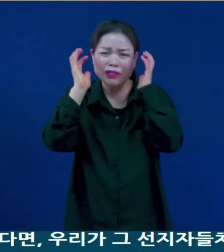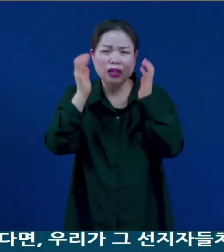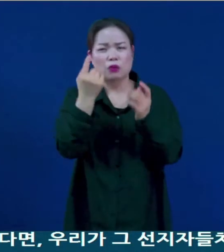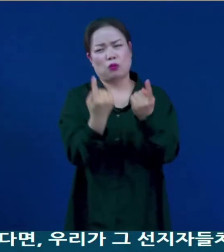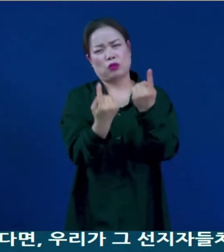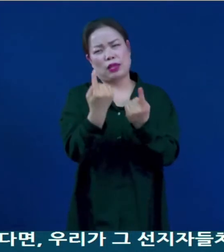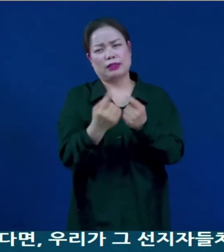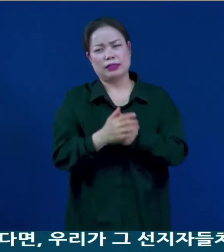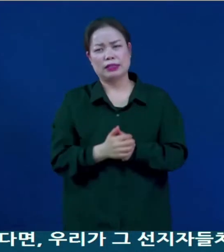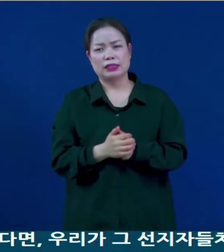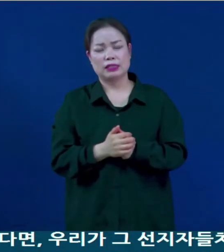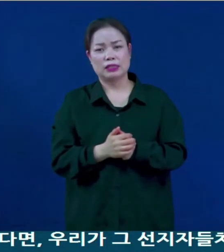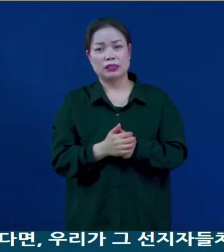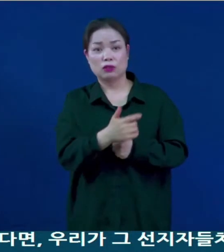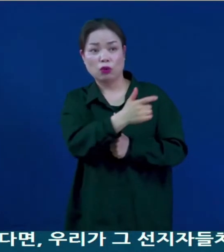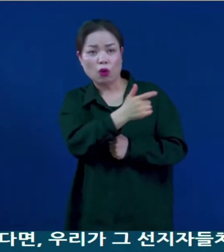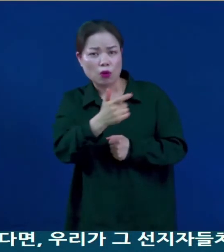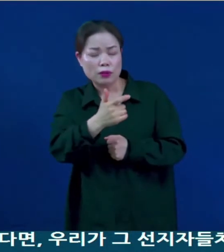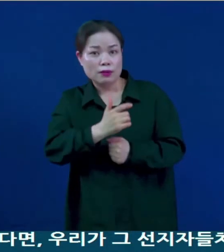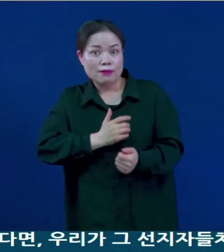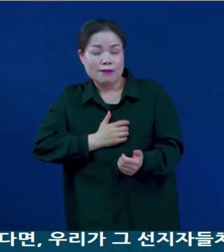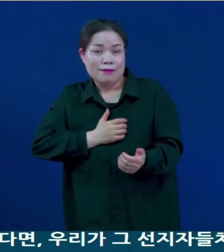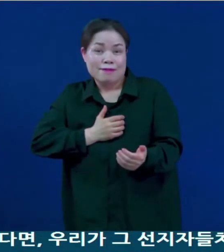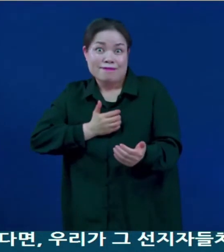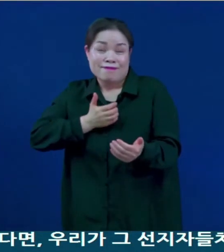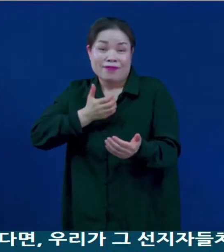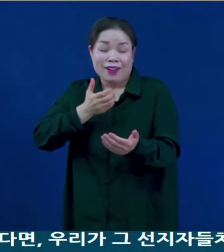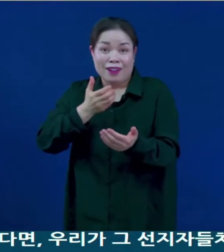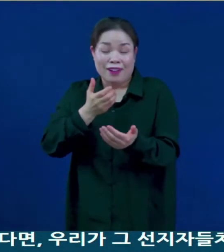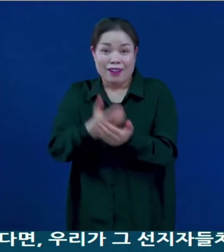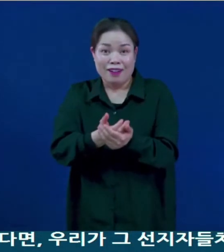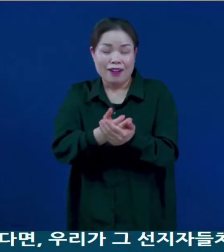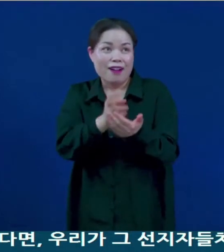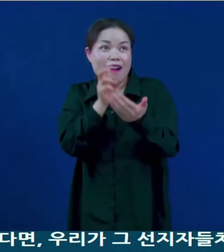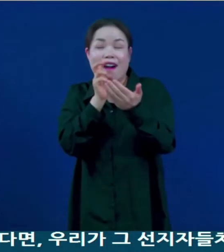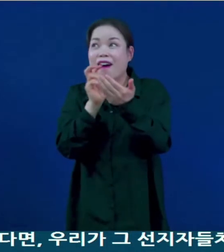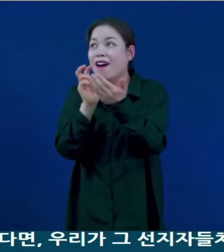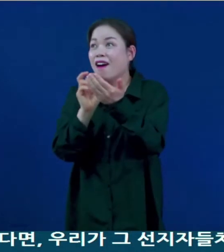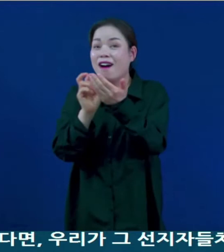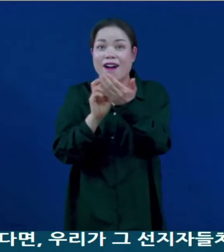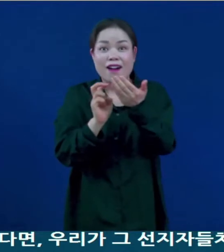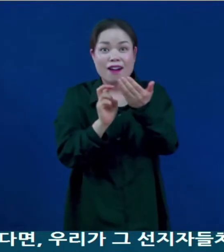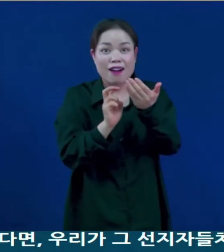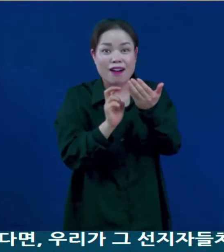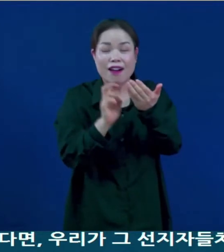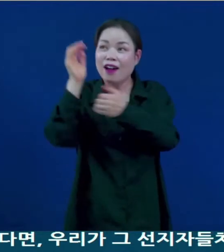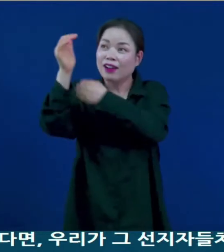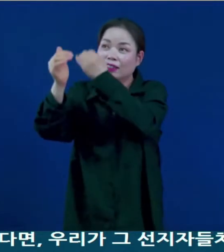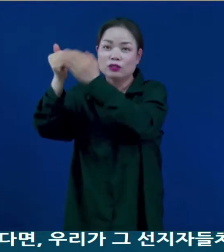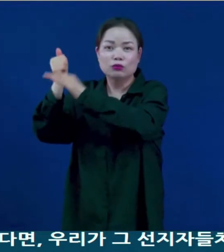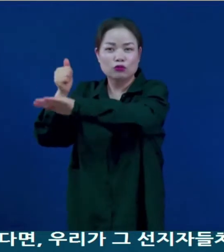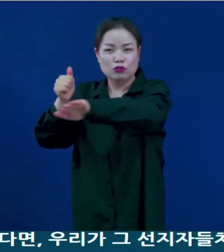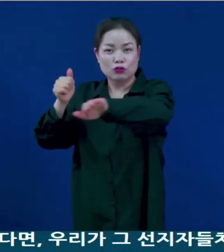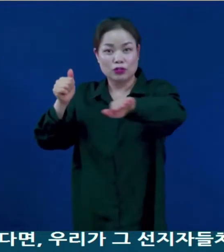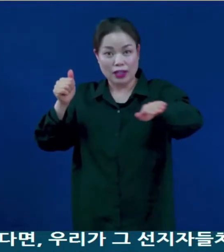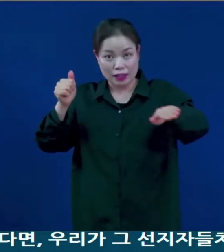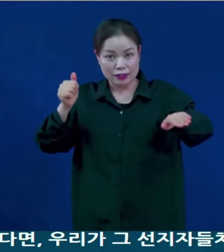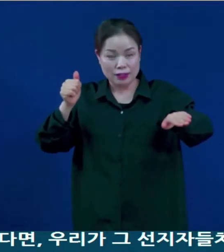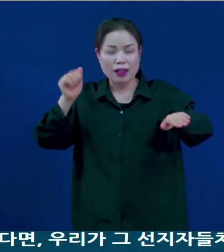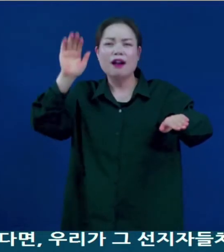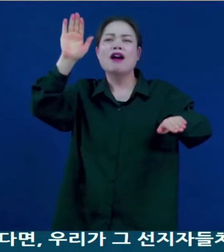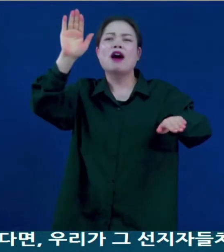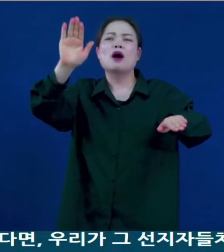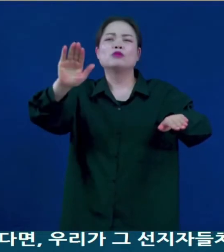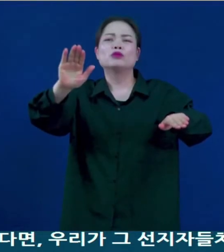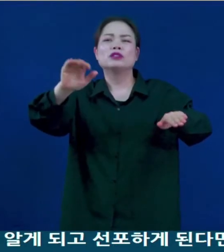느끼기보다는 너무나 감격에 차서 찬송하고, 하나님이 우리에게